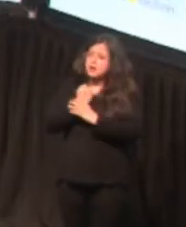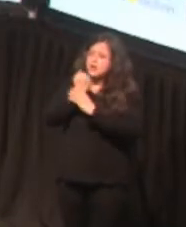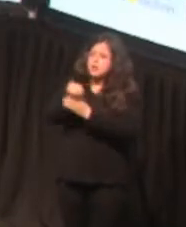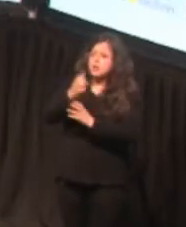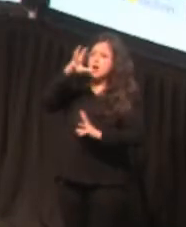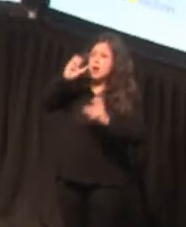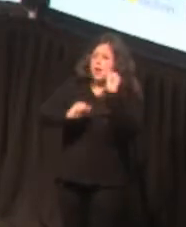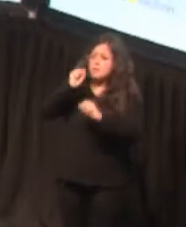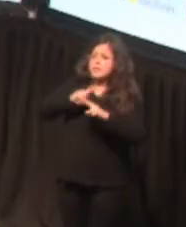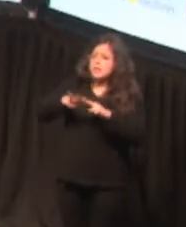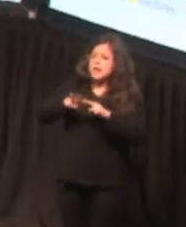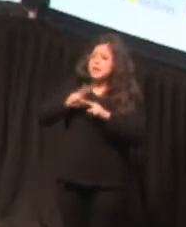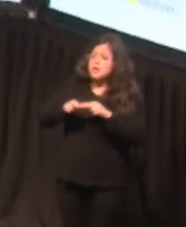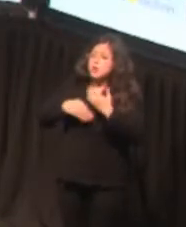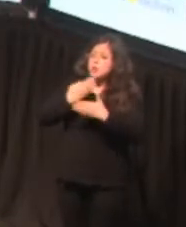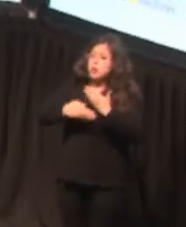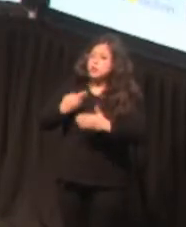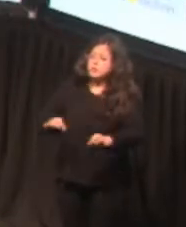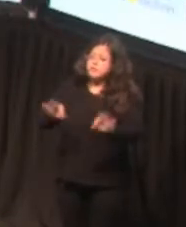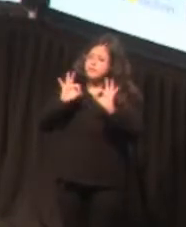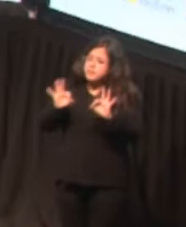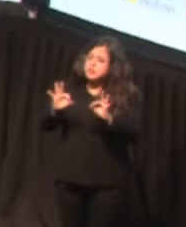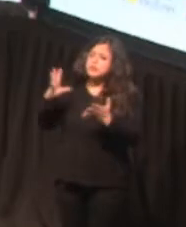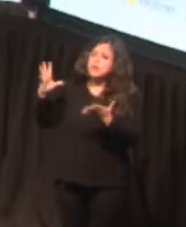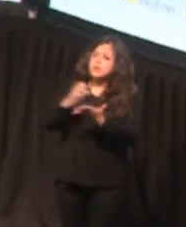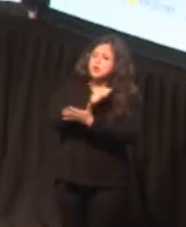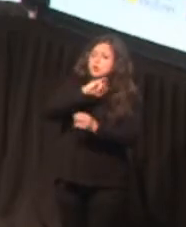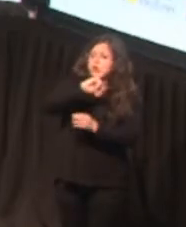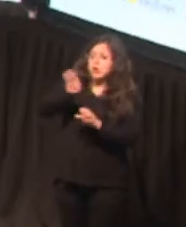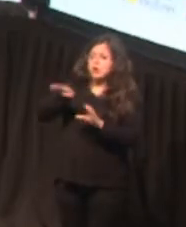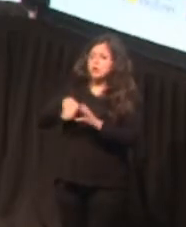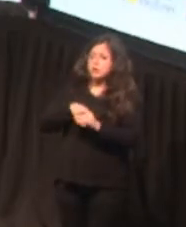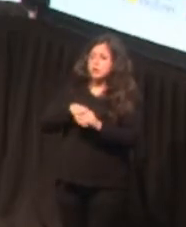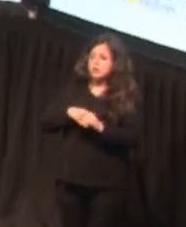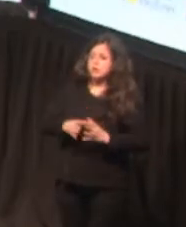a realizar un proceso eficiente y exitoso de inclusión.